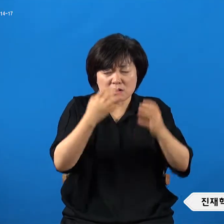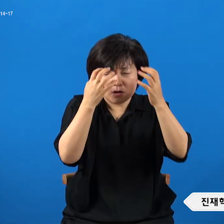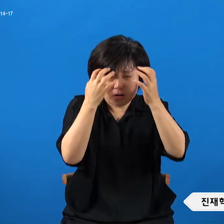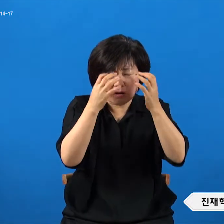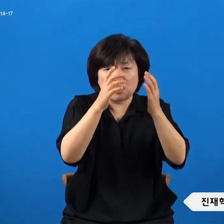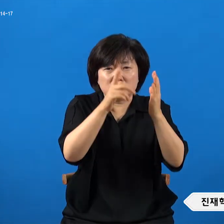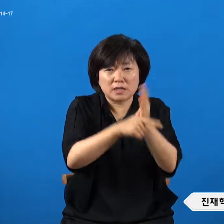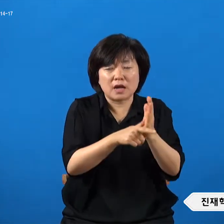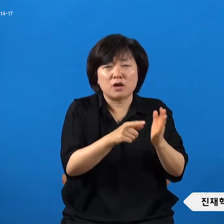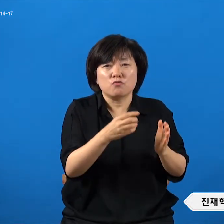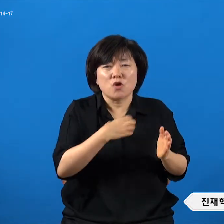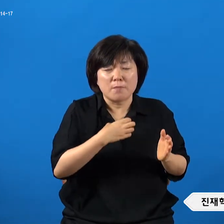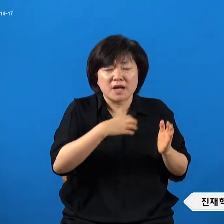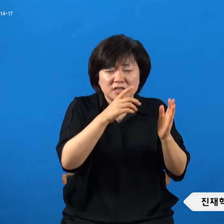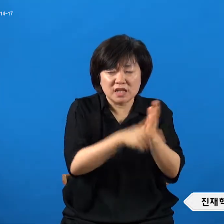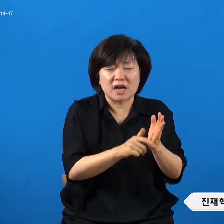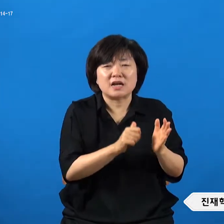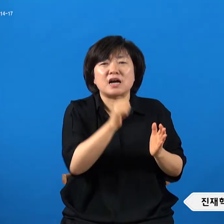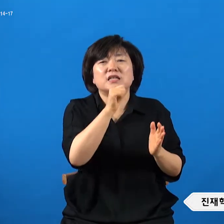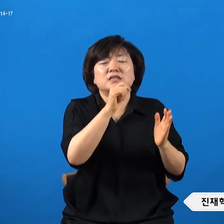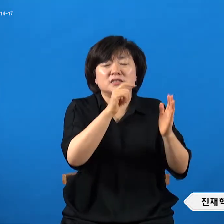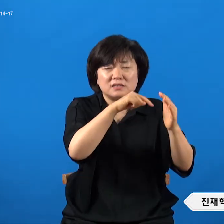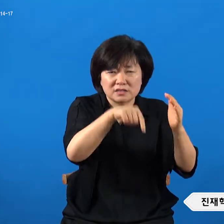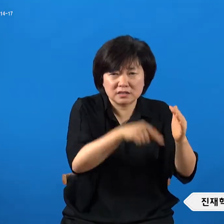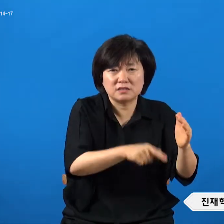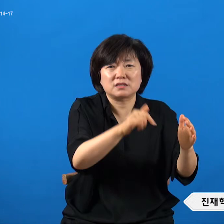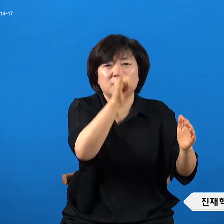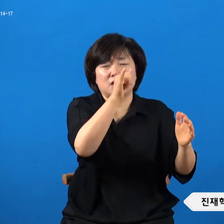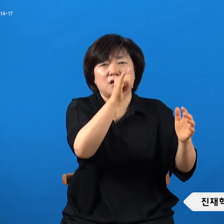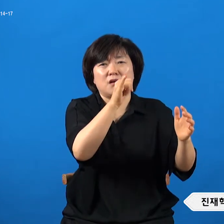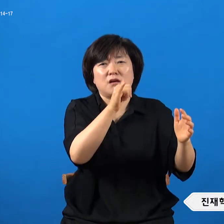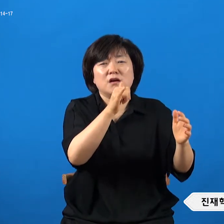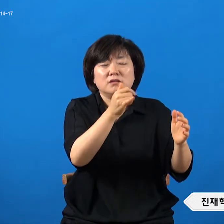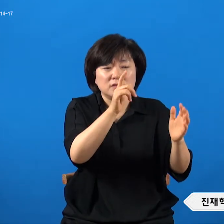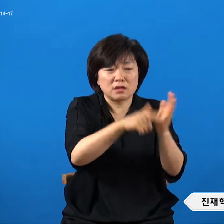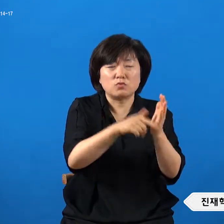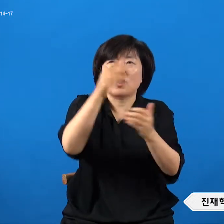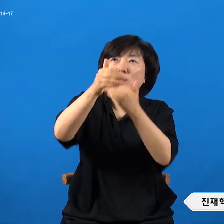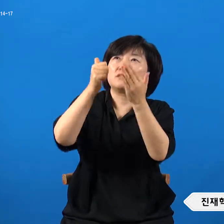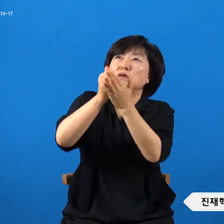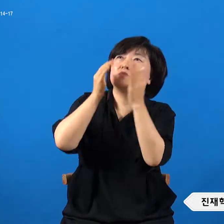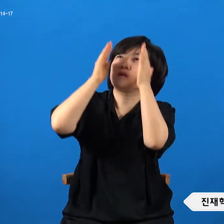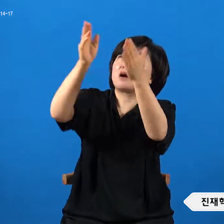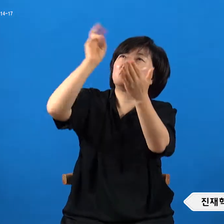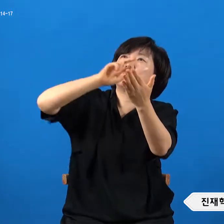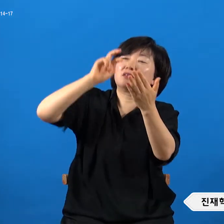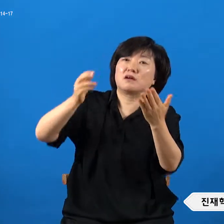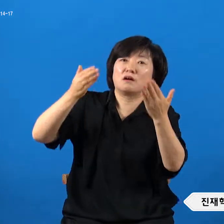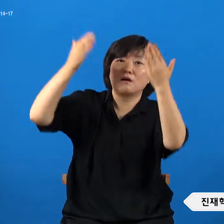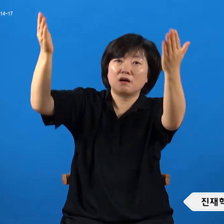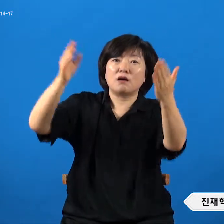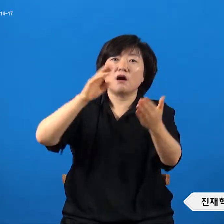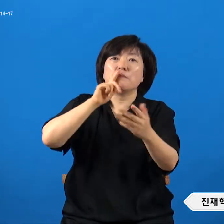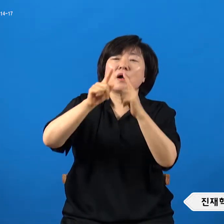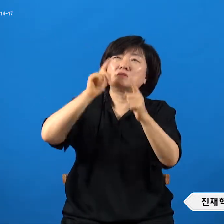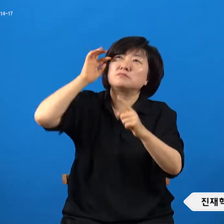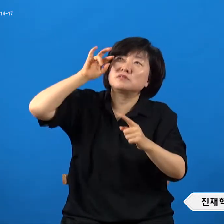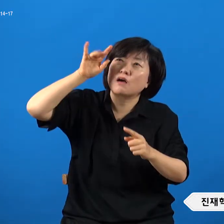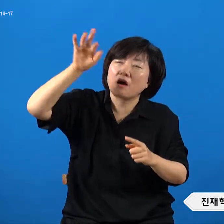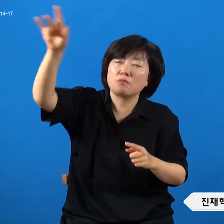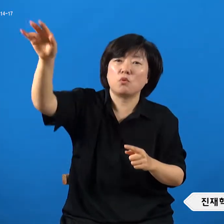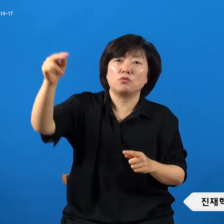가운데 가장 가난한 가운데 있는 그들이지만 하나님을 향해 찬양합니다. 말씀을 사모합니다. 그 안에 생명이